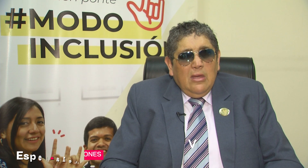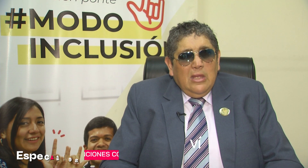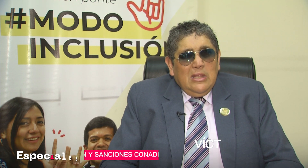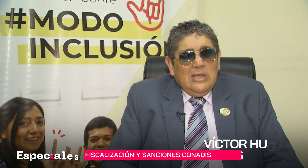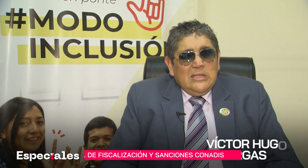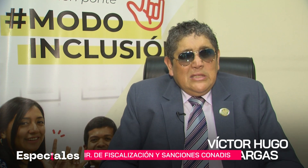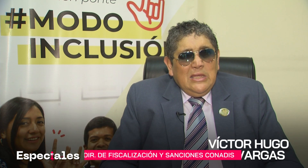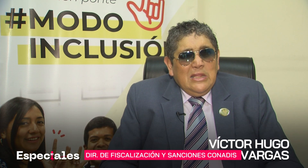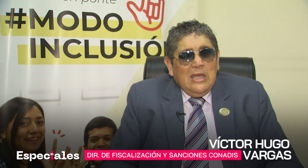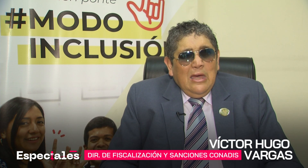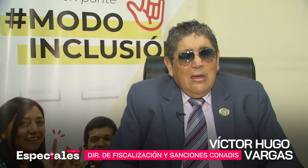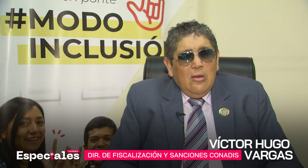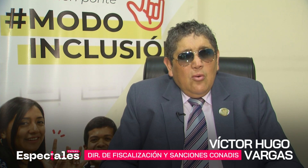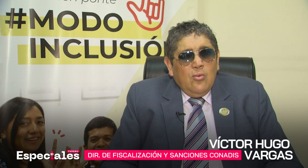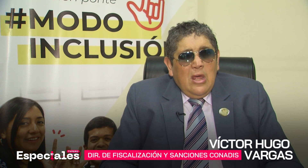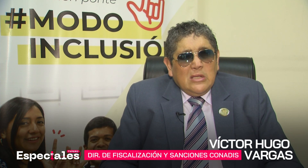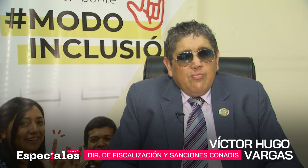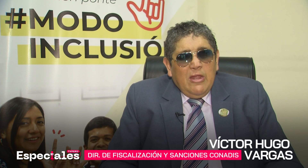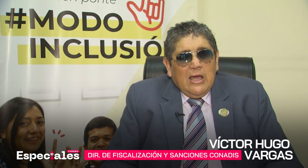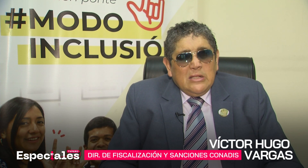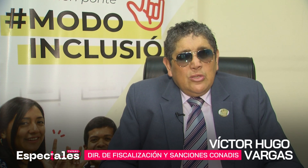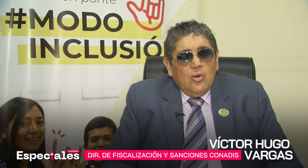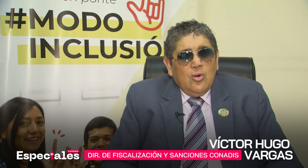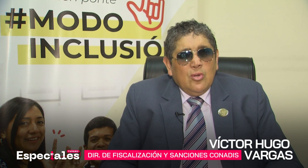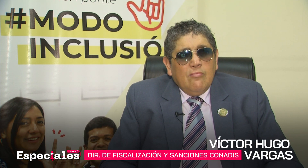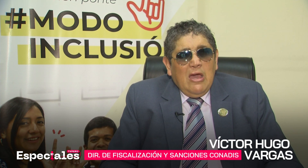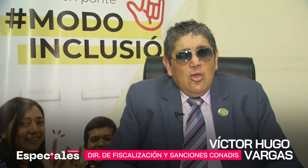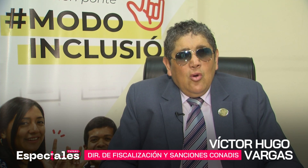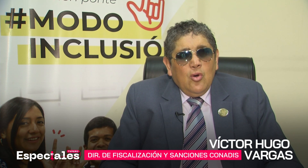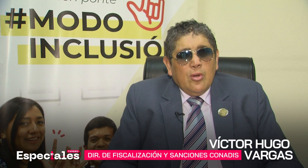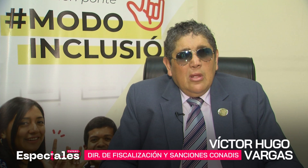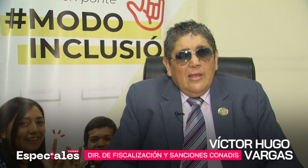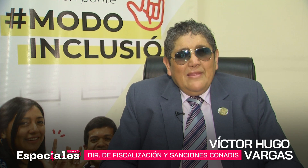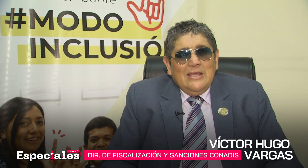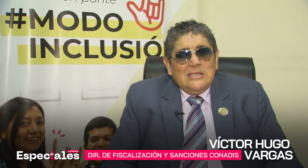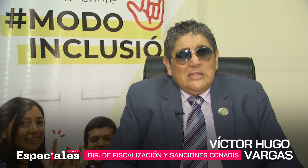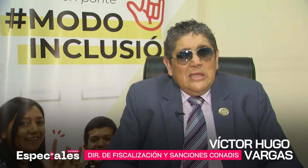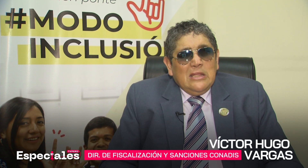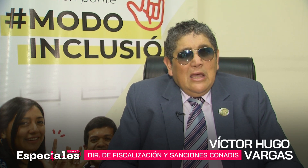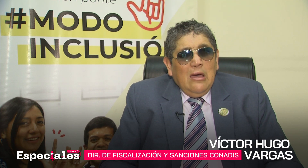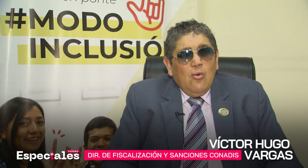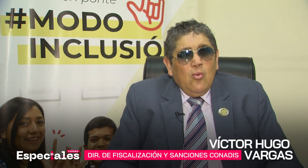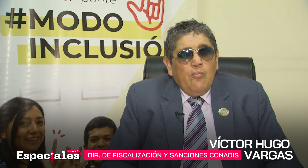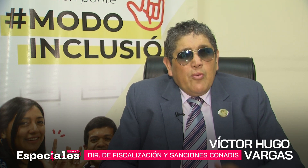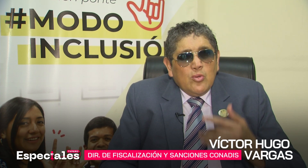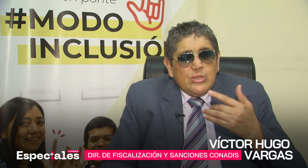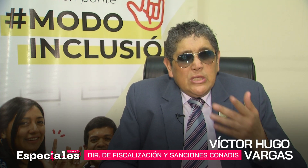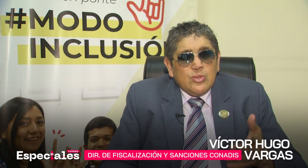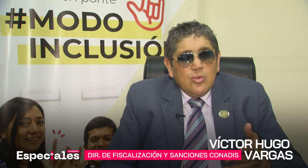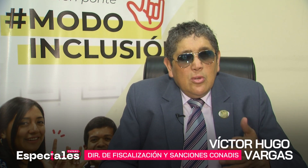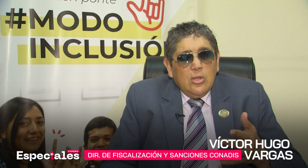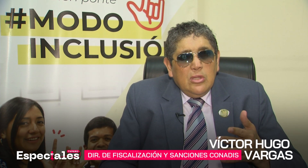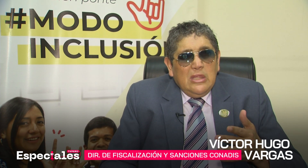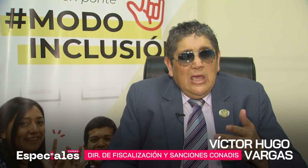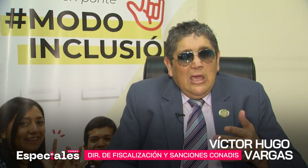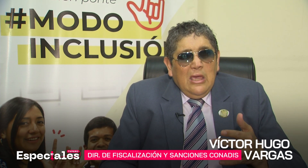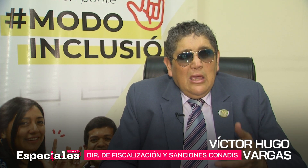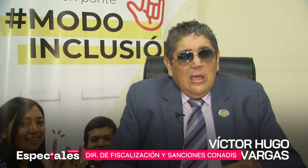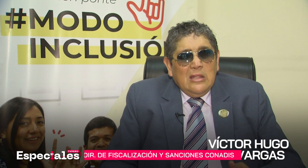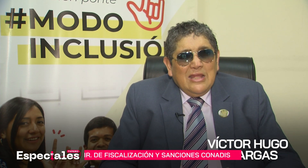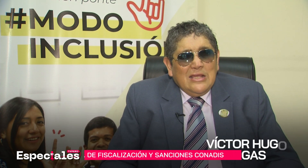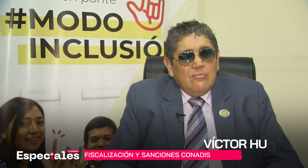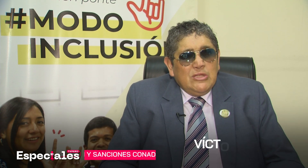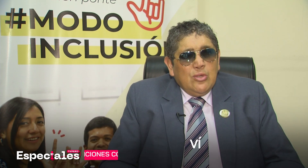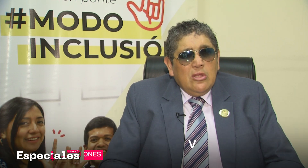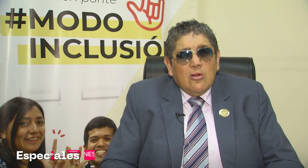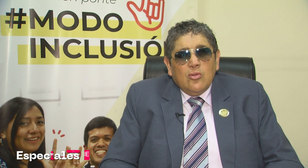auditiva necesita una explicación mayor, necesita un proceso